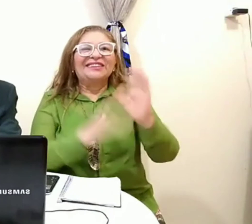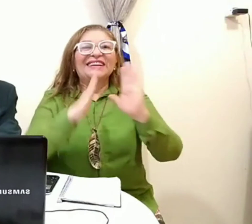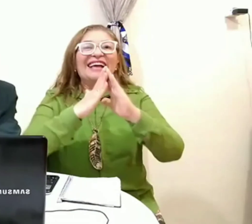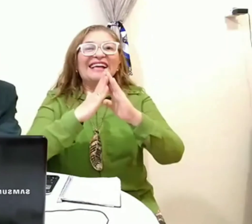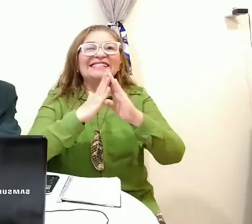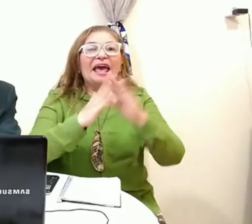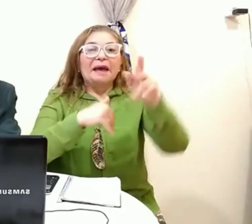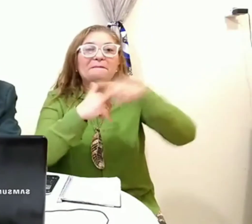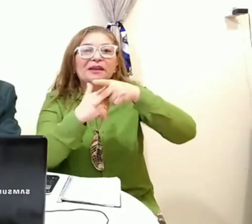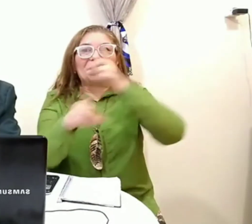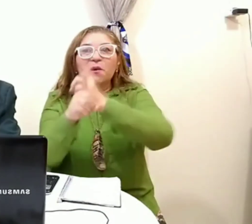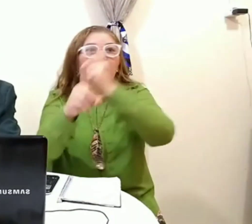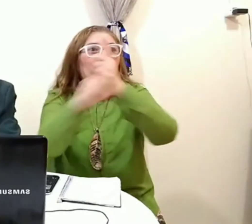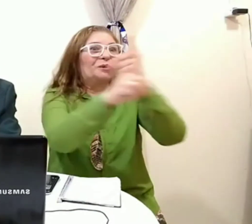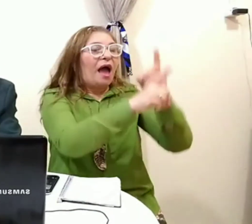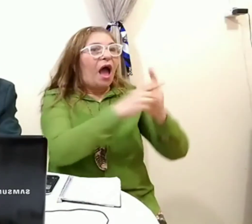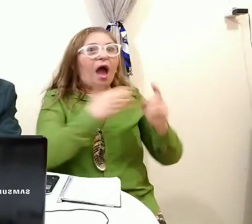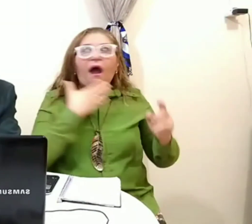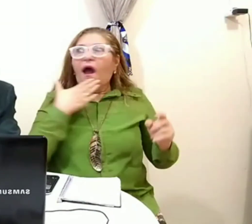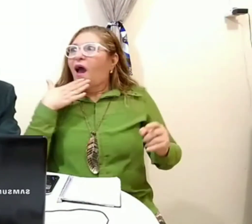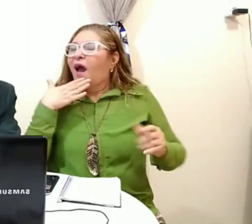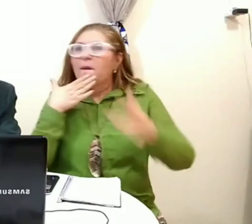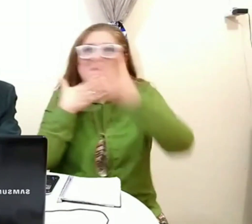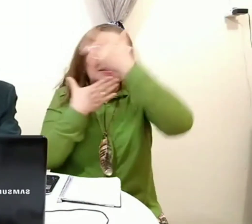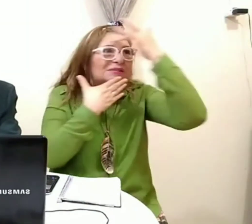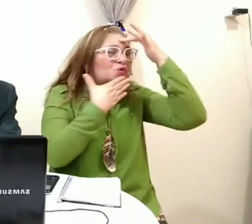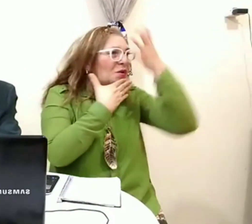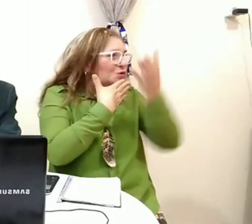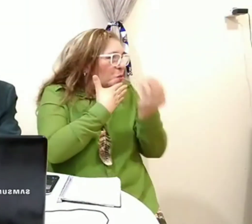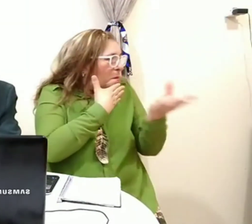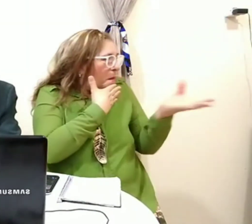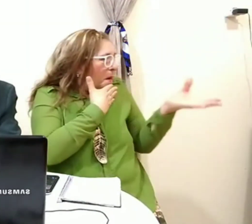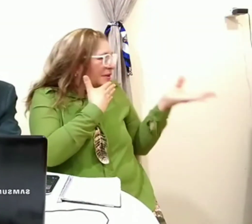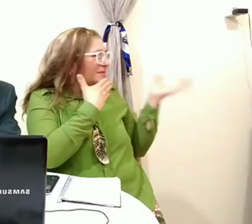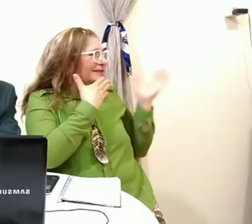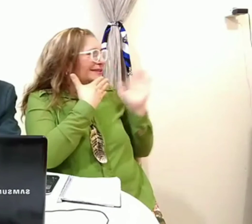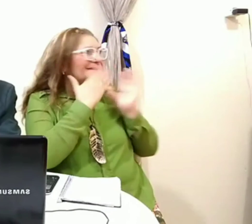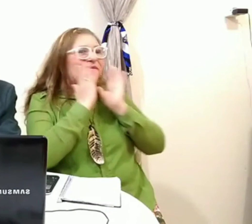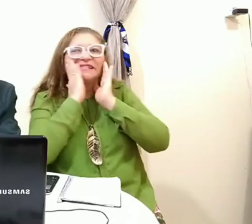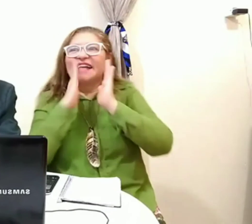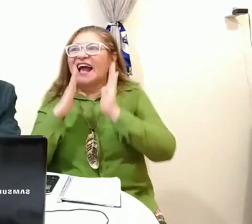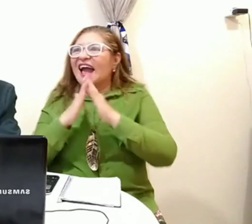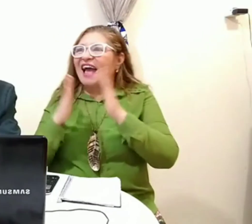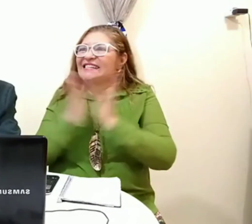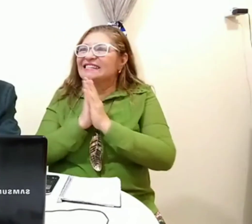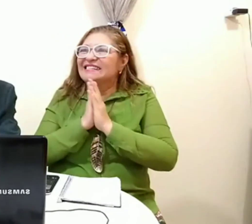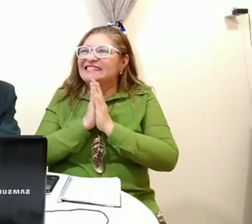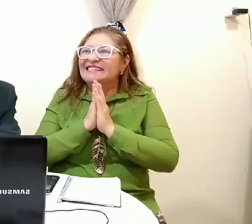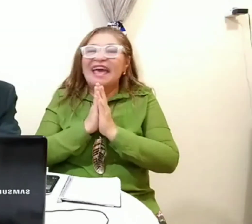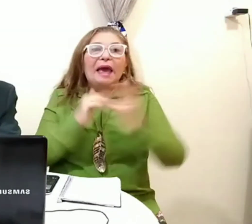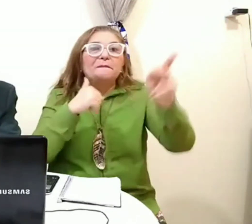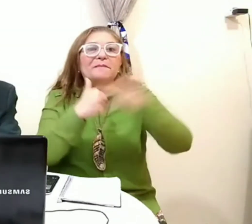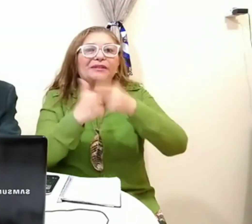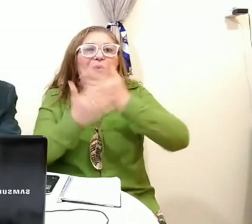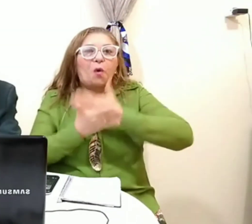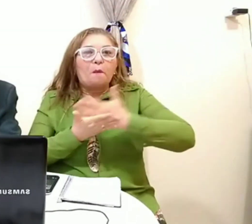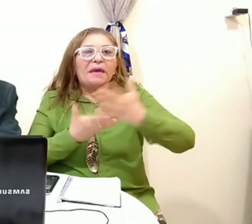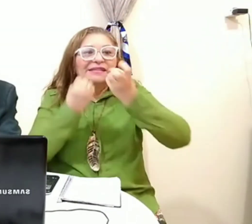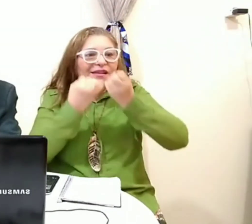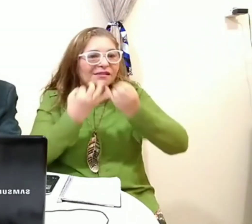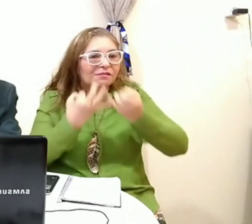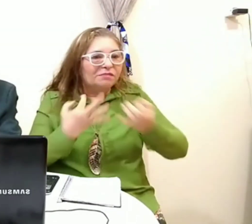Pedro entra na casa, encontrando muitos reunidos ali, e Pedro então começa a falar. Ele